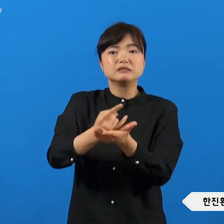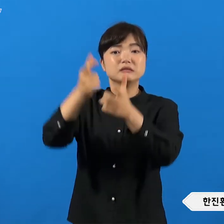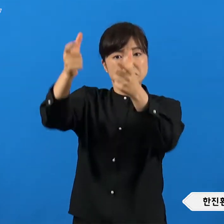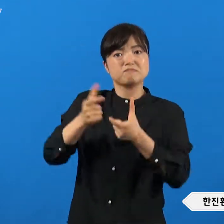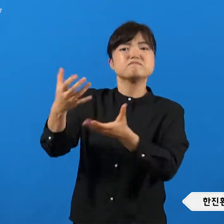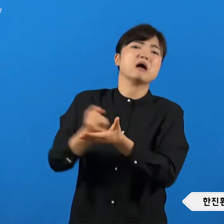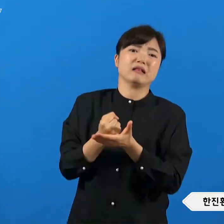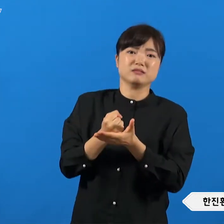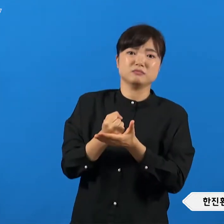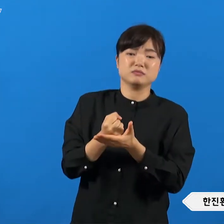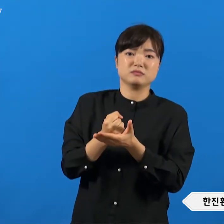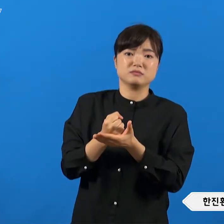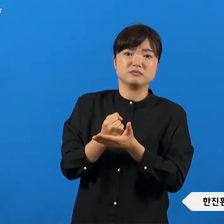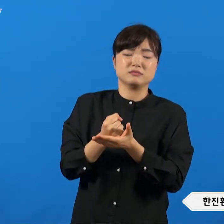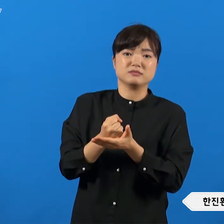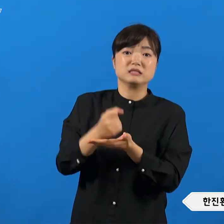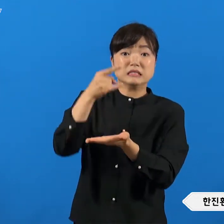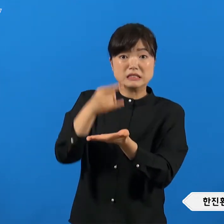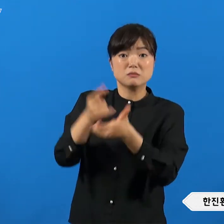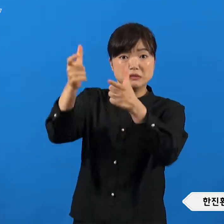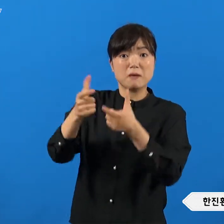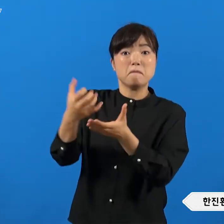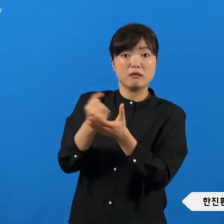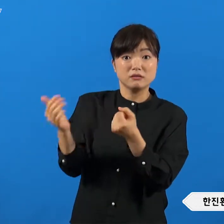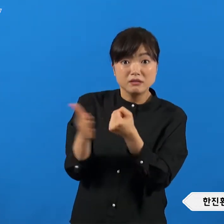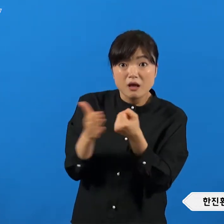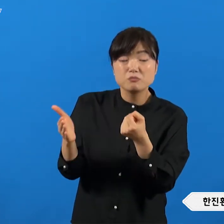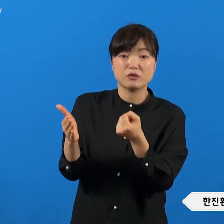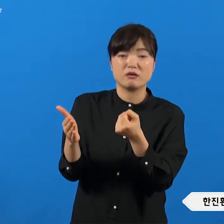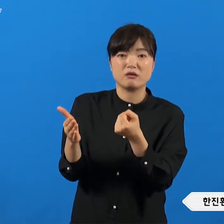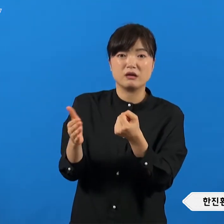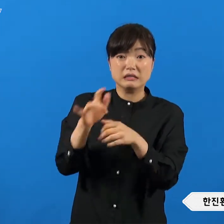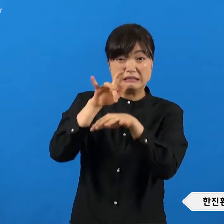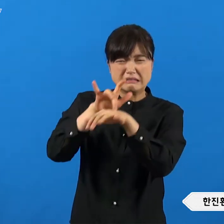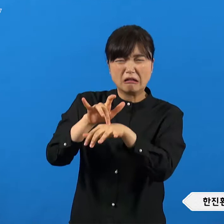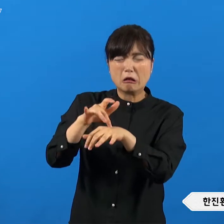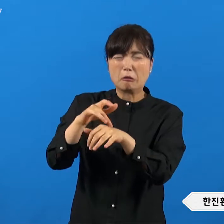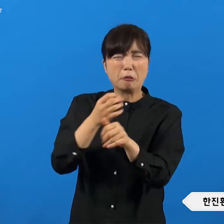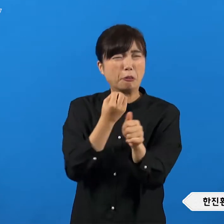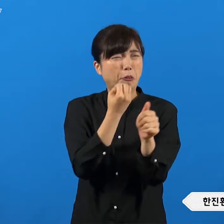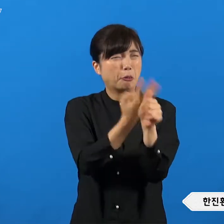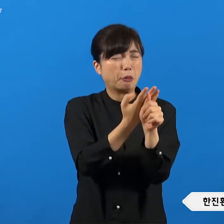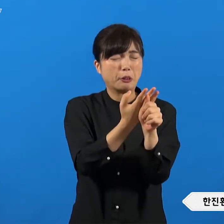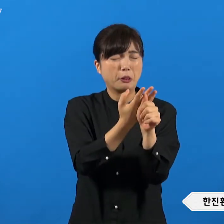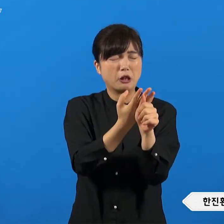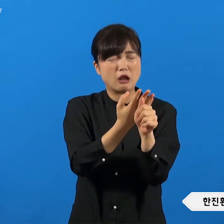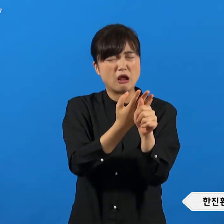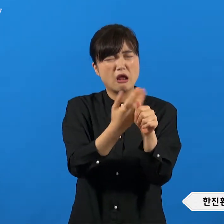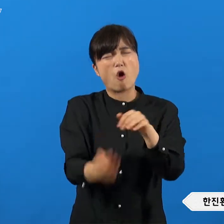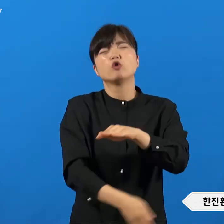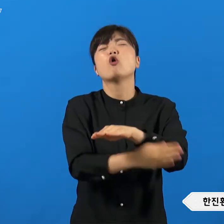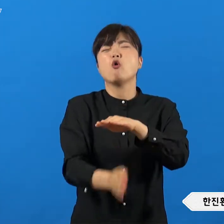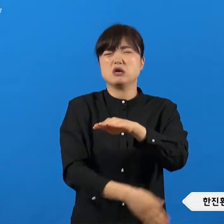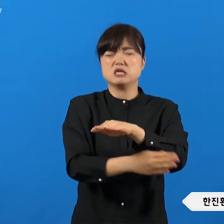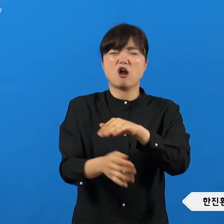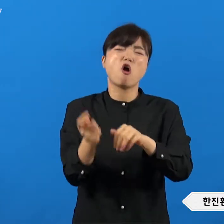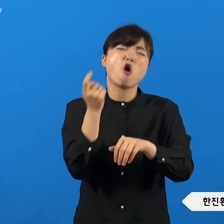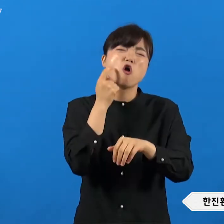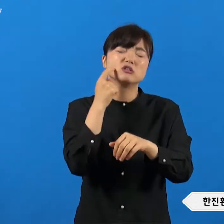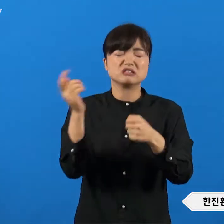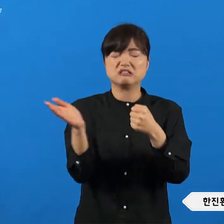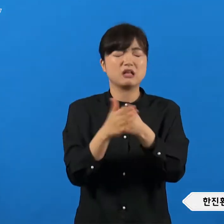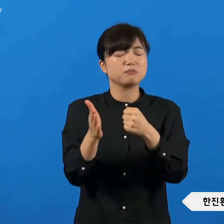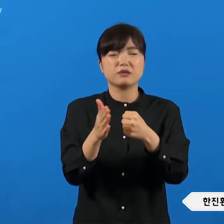때문에, 어렵다 칭함을 받았기 때문에, 그래서 사탄의 그 고소 자체가 엉터리